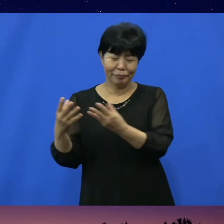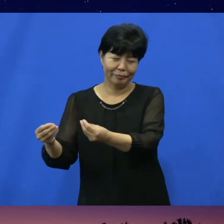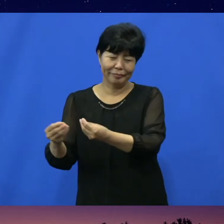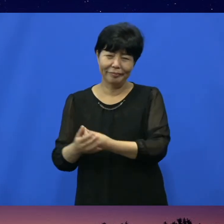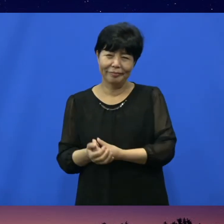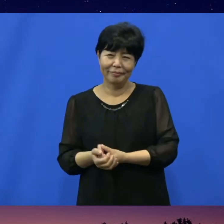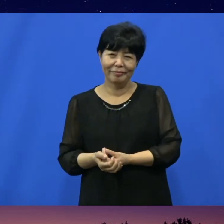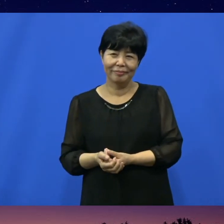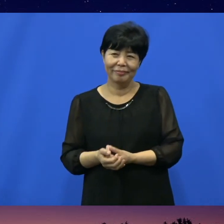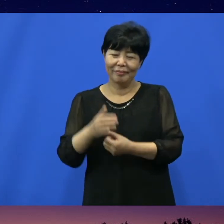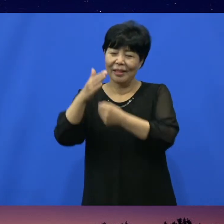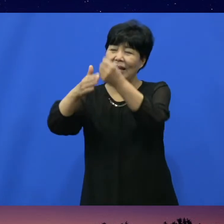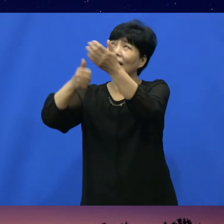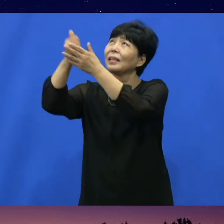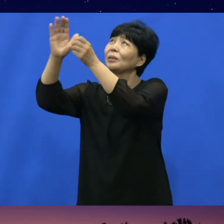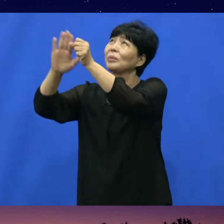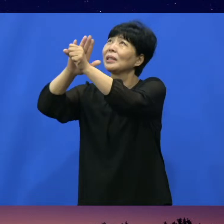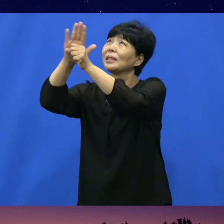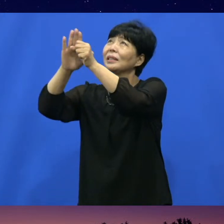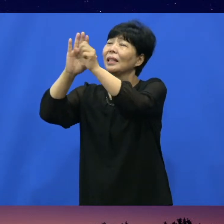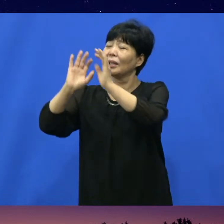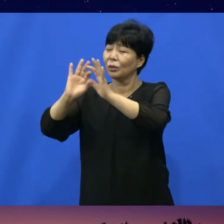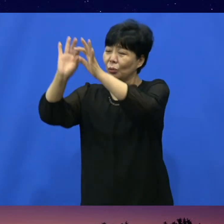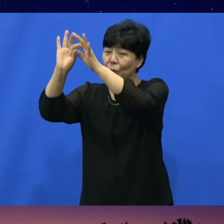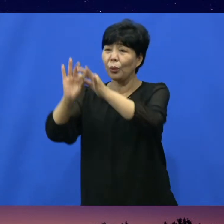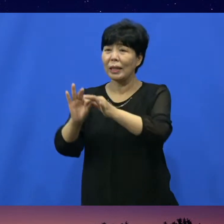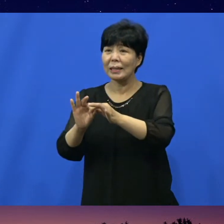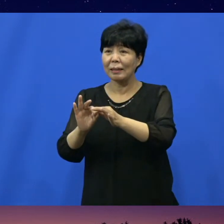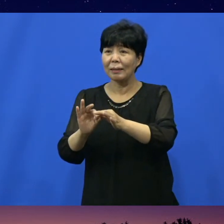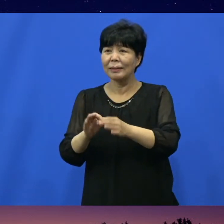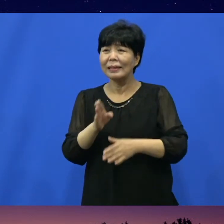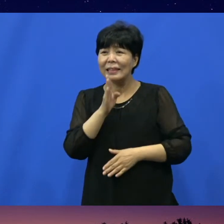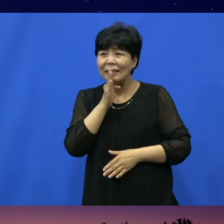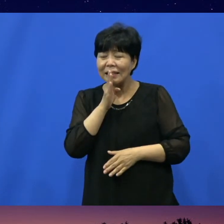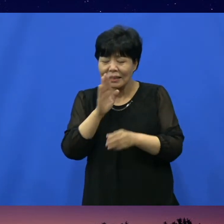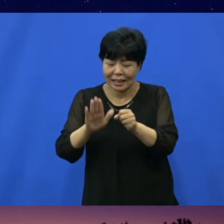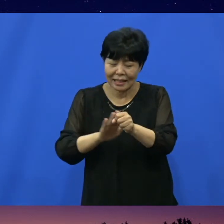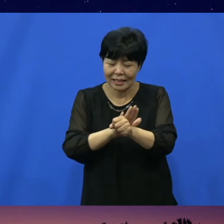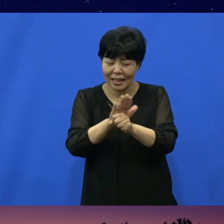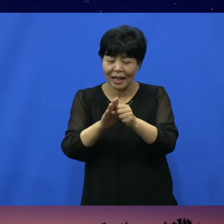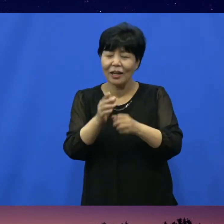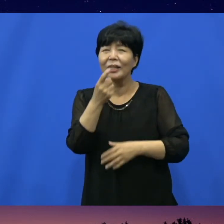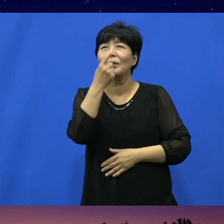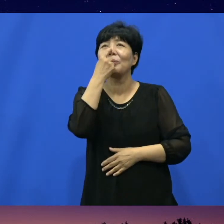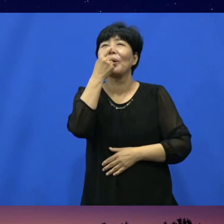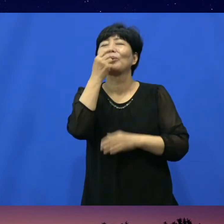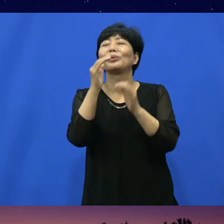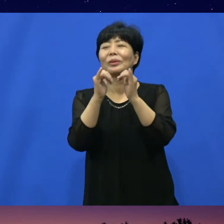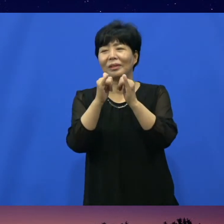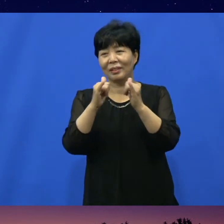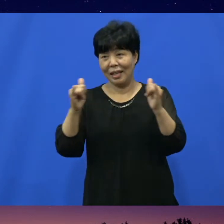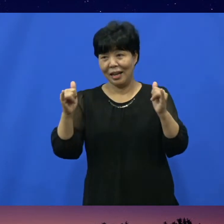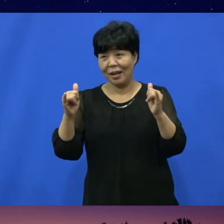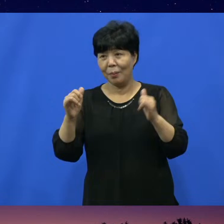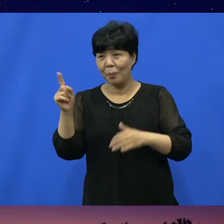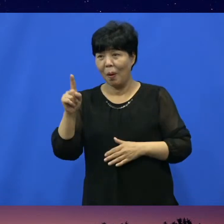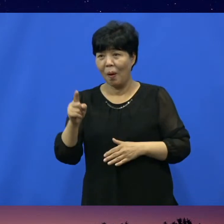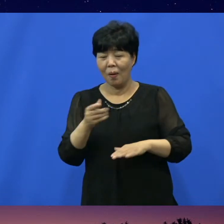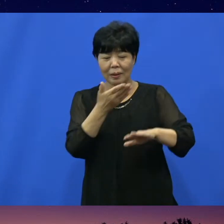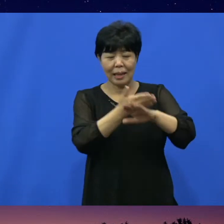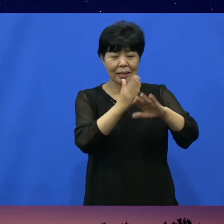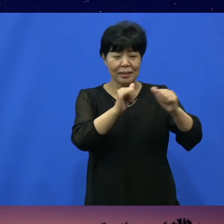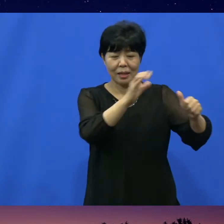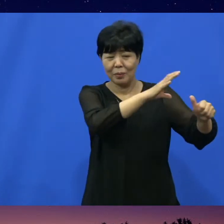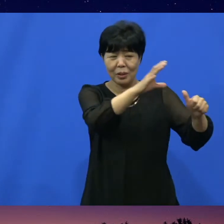그러나 여러분, 하나님의 사랑을 통하여 사랑을 배운 사람, 그리고 그 사랑으로 채워진 사람은 다른 사람을 이용하려고 하지